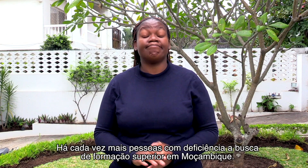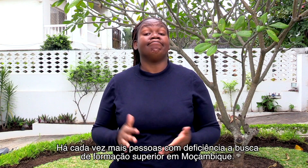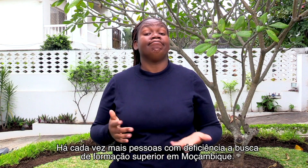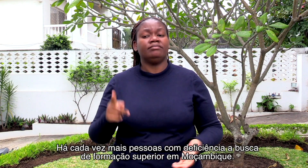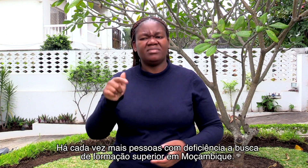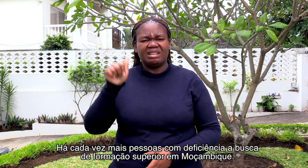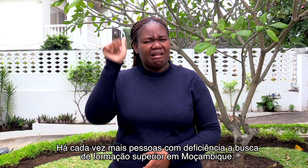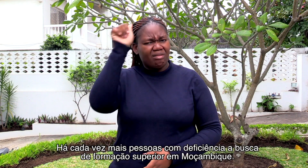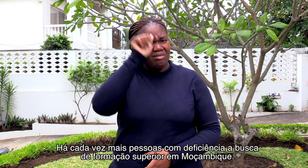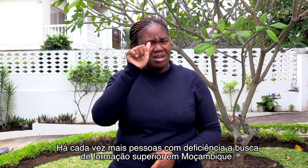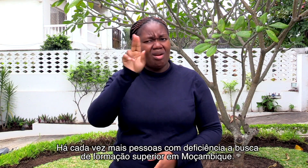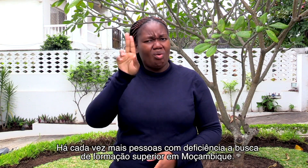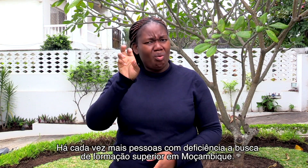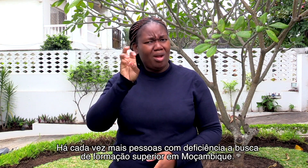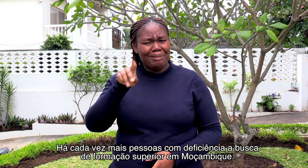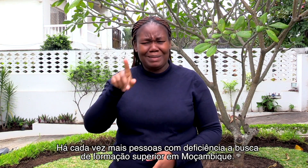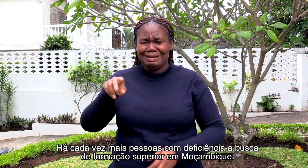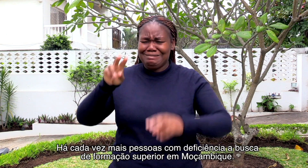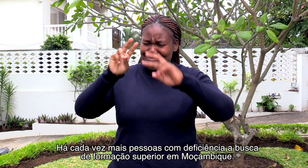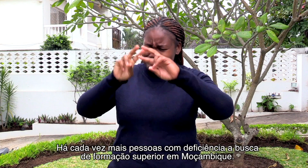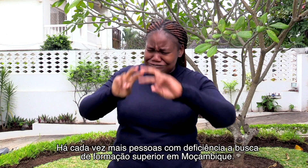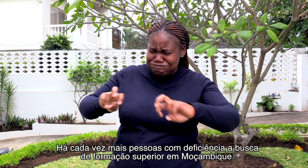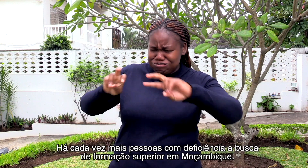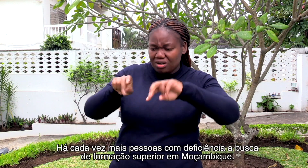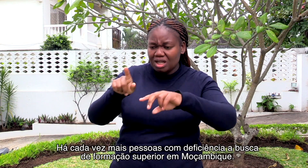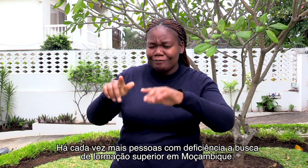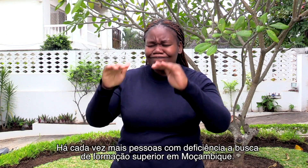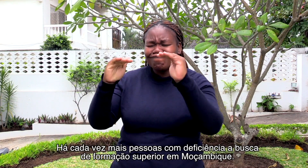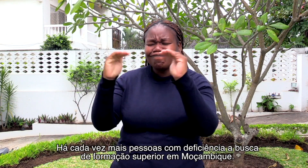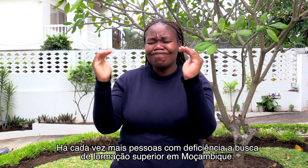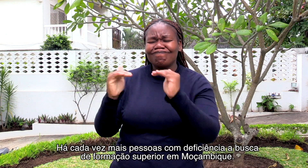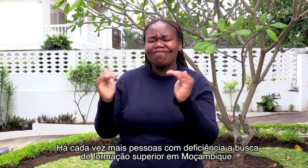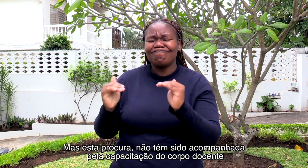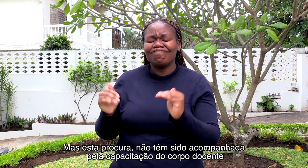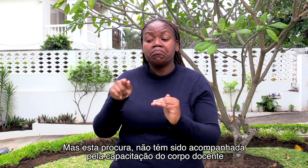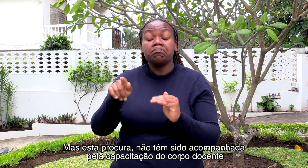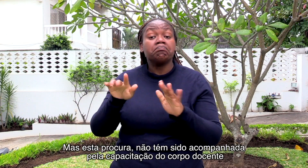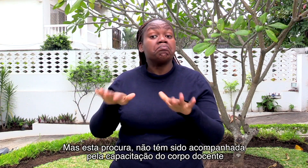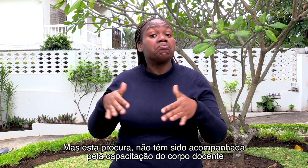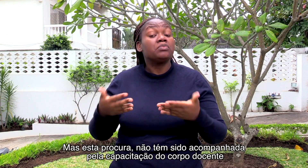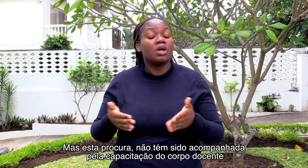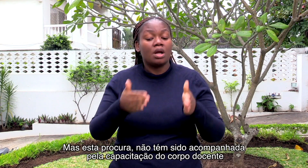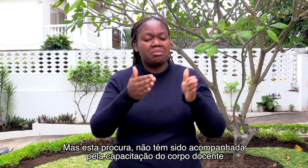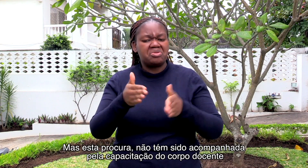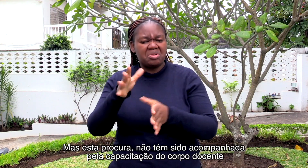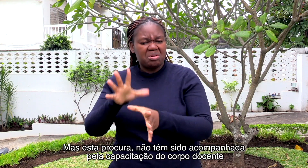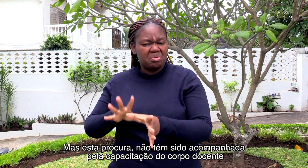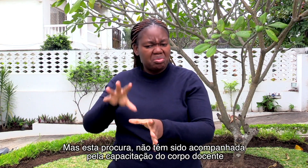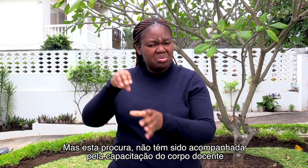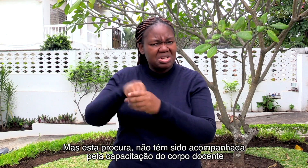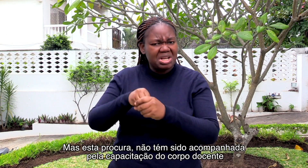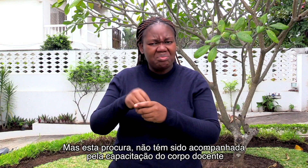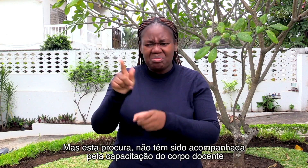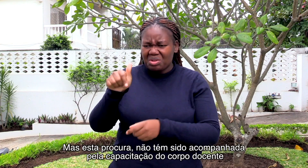Há cada vez mais pessoas com deficiência à busca de formação superior em Moçambique, mas esta procura não tem